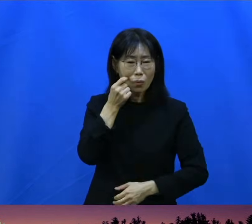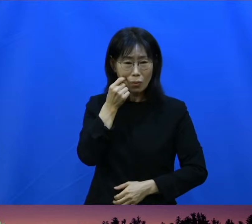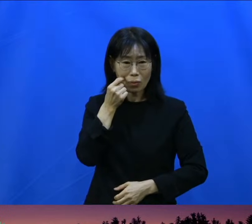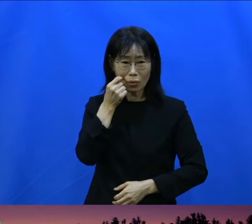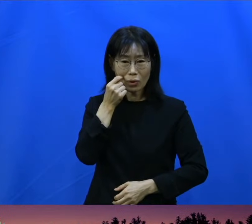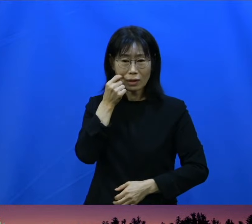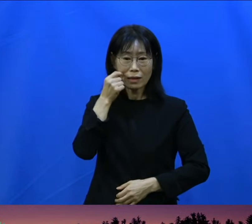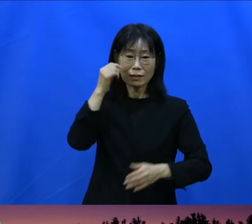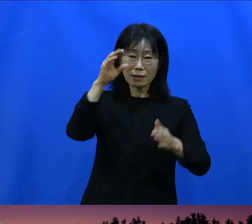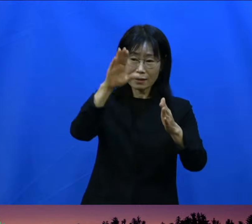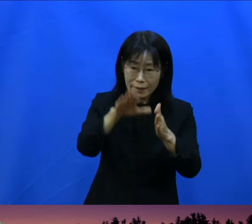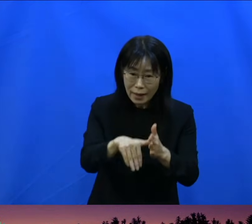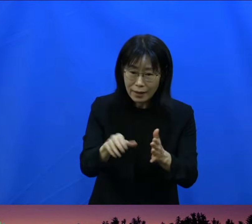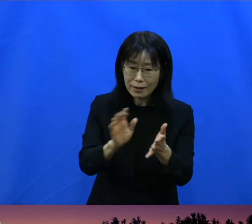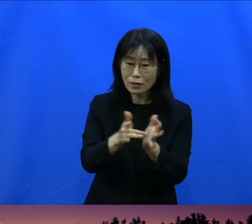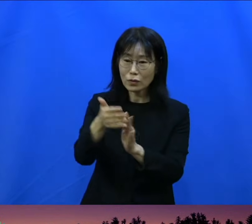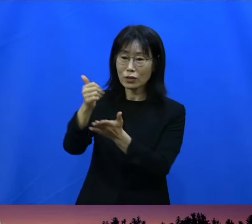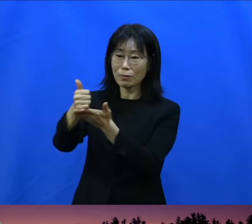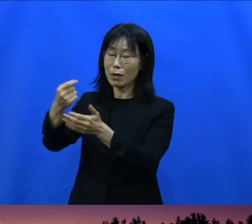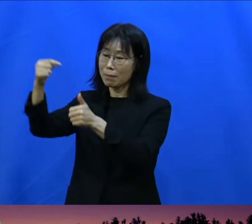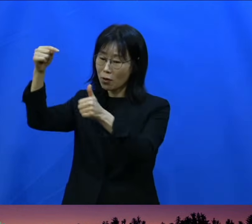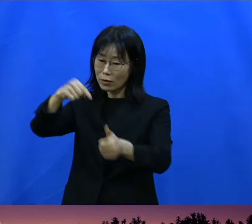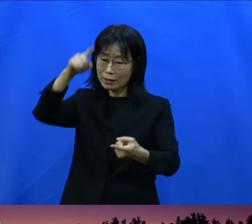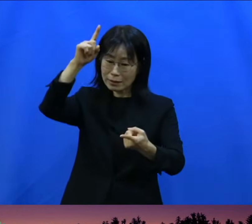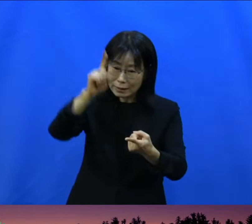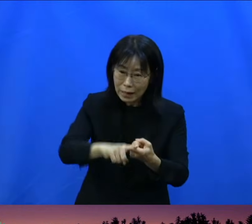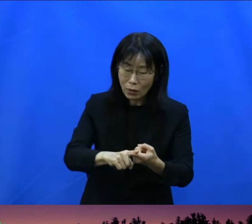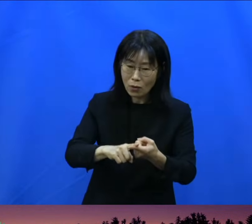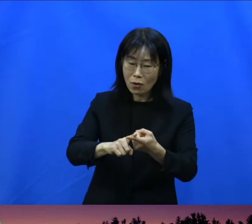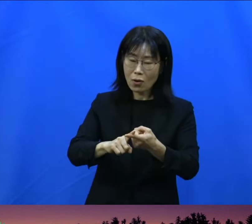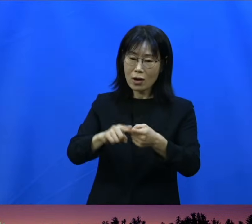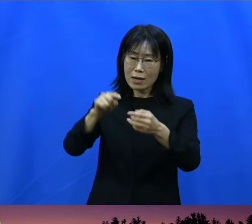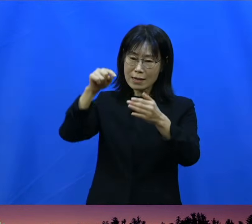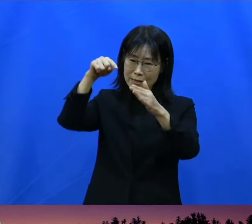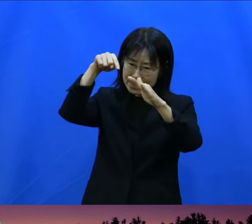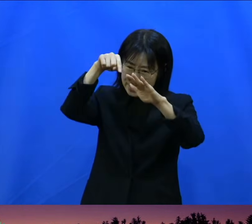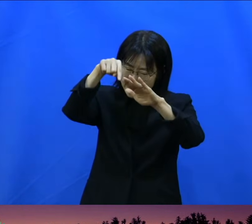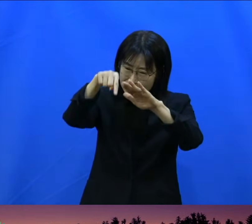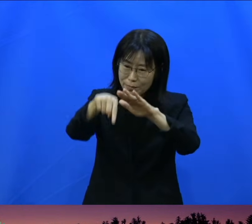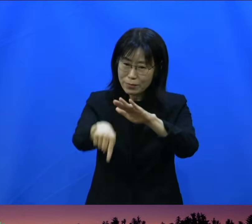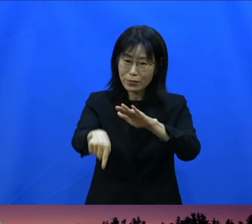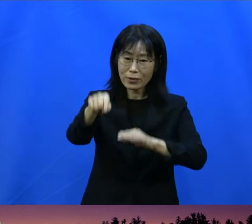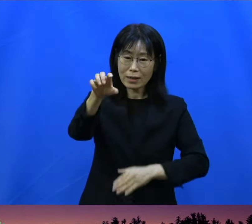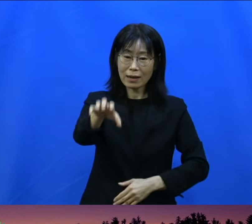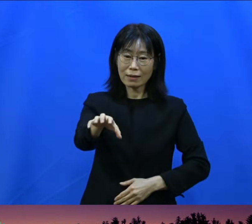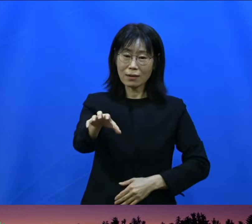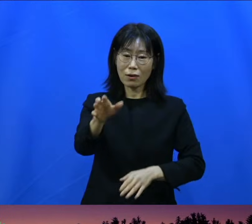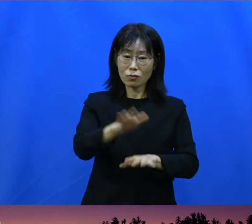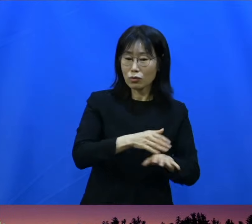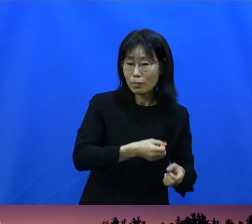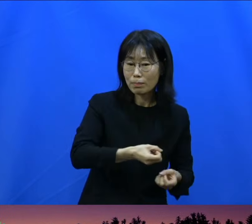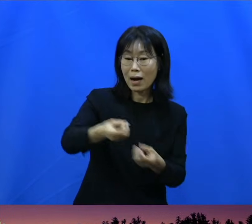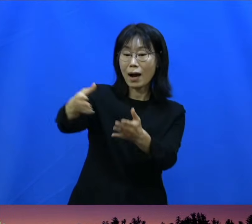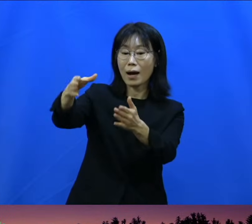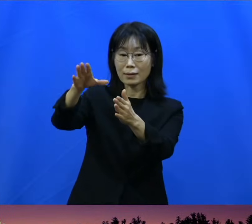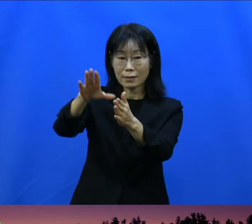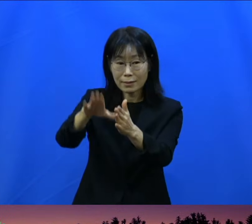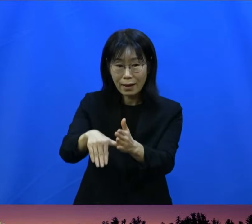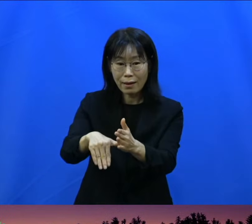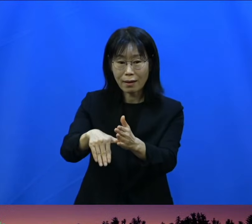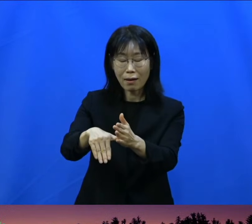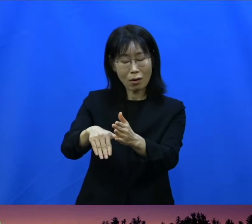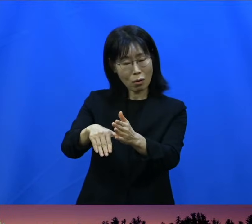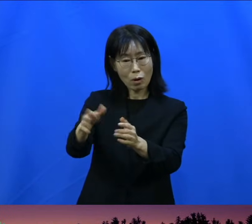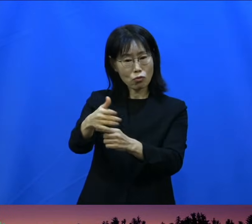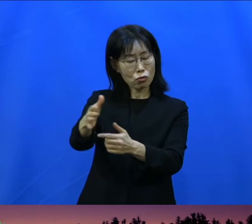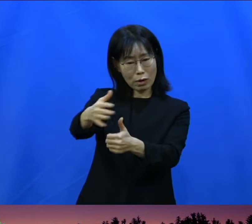아닌데 주님의 말씀을 따라 깊은 데 가서 그물을 내렸는데 그냥 그물이 꽉 찼다는 거예요. 그 순간 베드로의 고백이 이거예요.